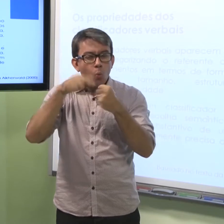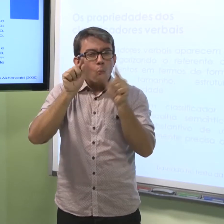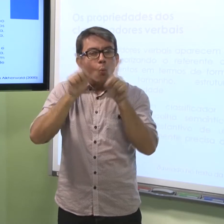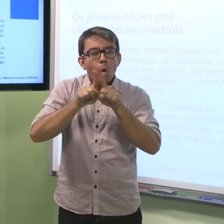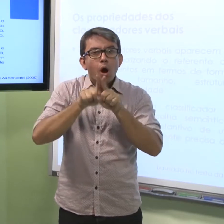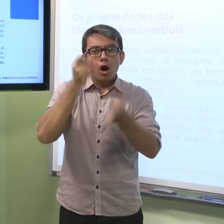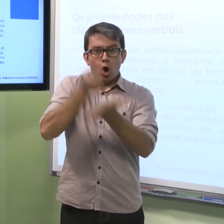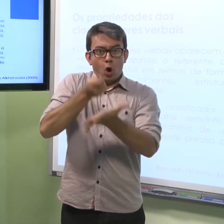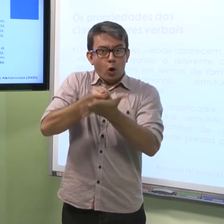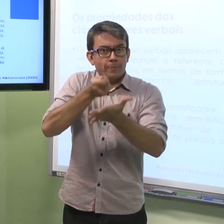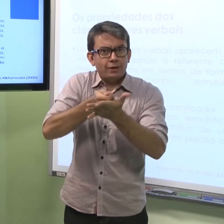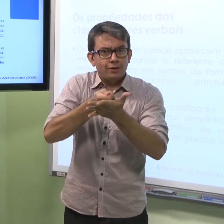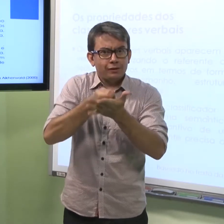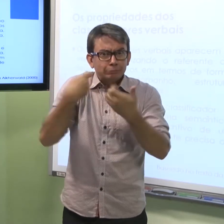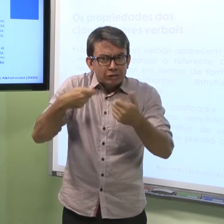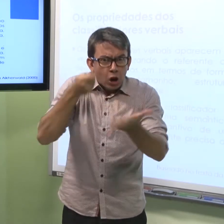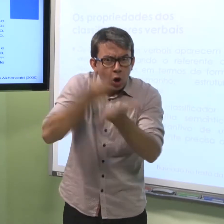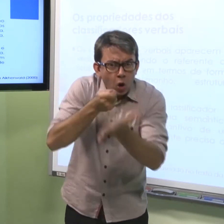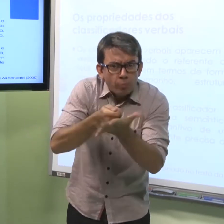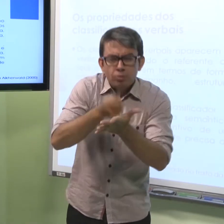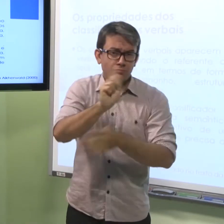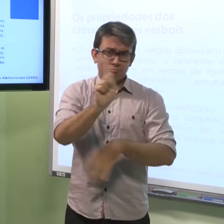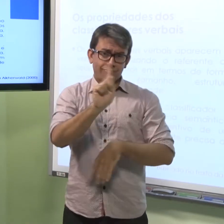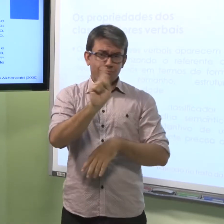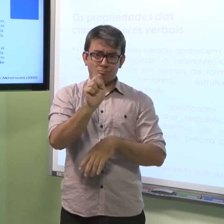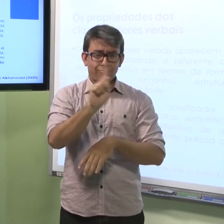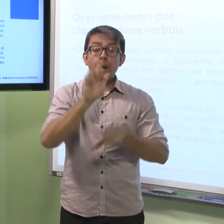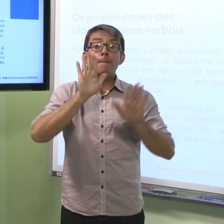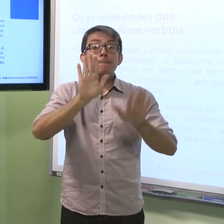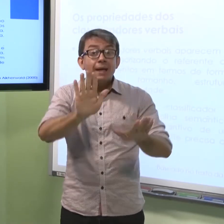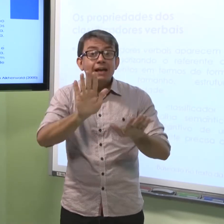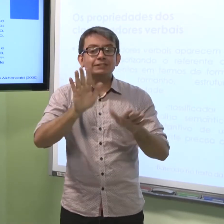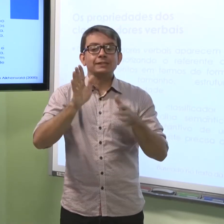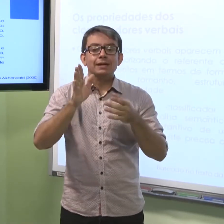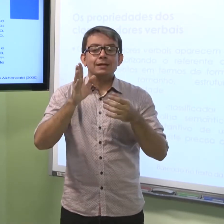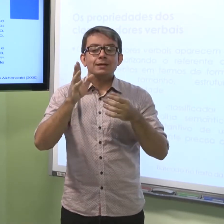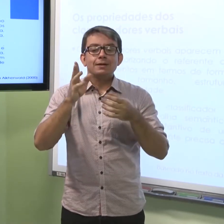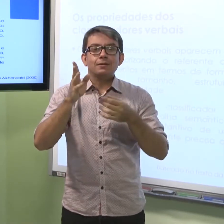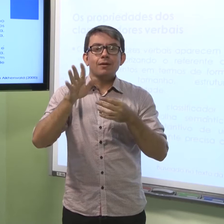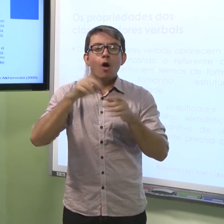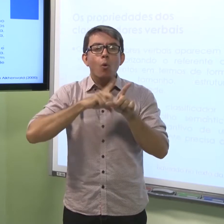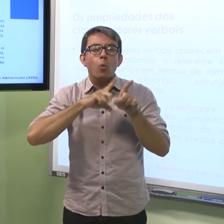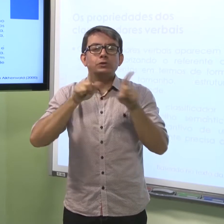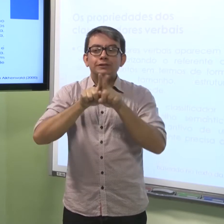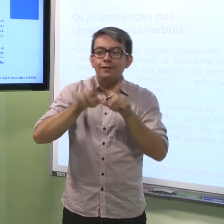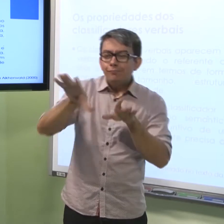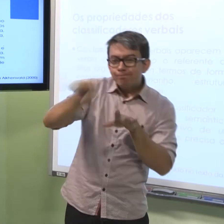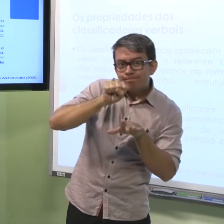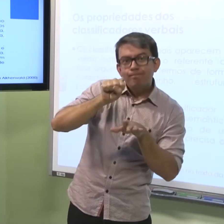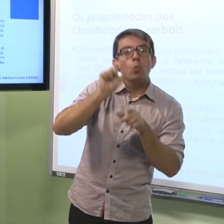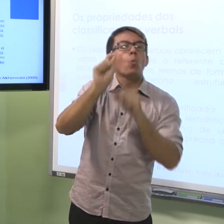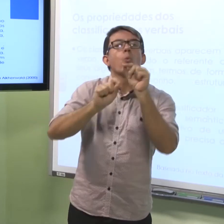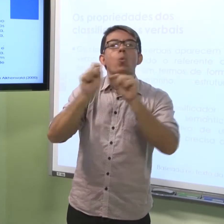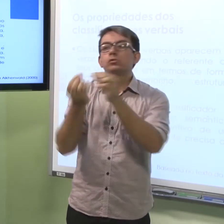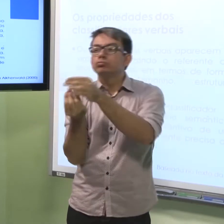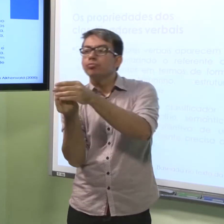que estuda os classificadores. Só que não significa que